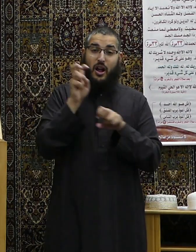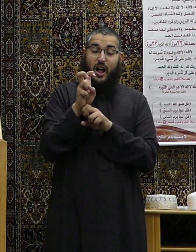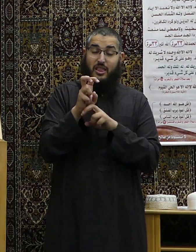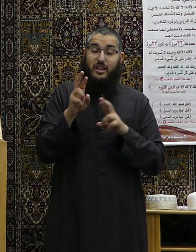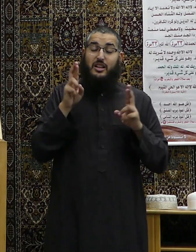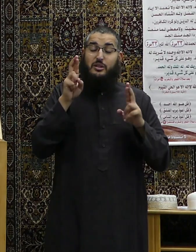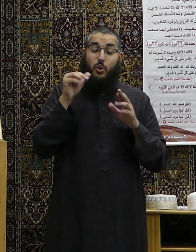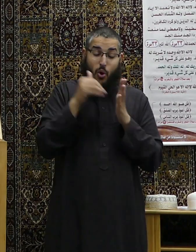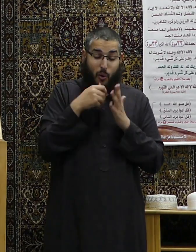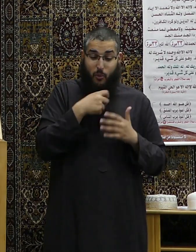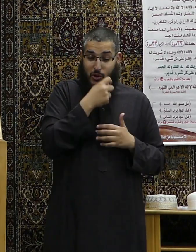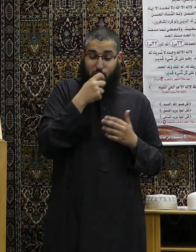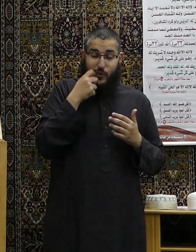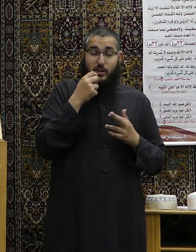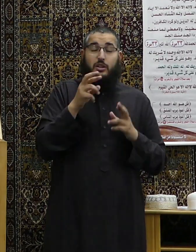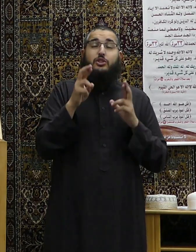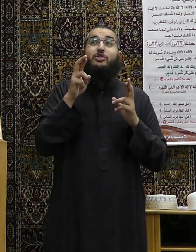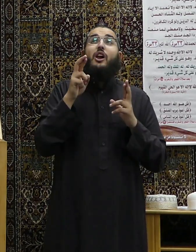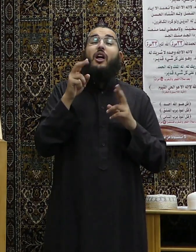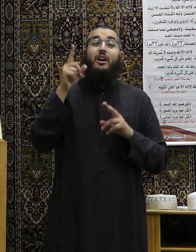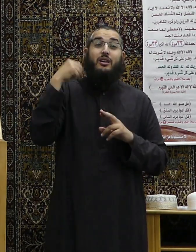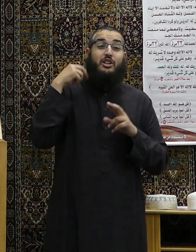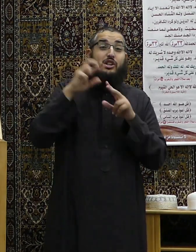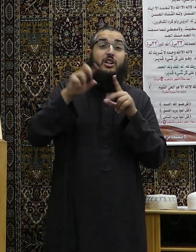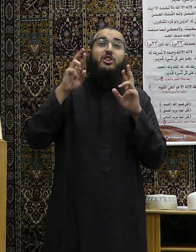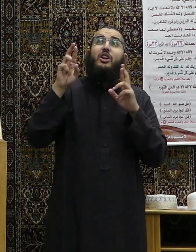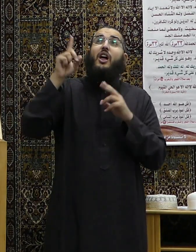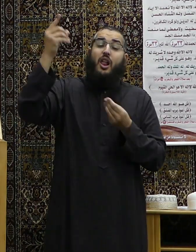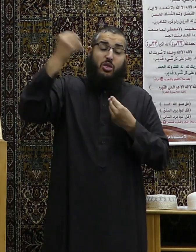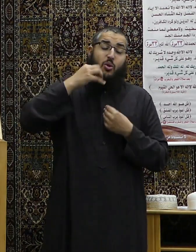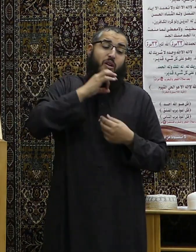niya qu'Allah Ta'ala, il te pardonne, qu'il te fasse miséricorde.